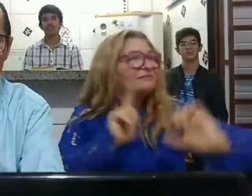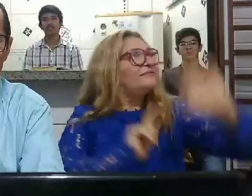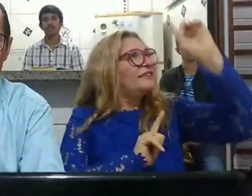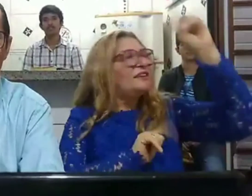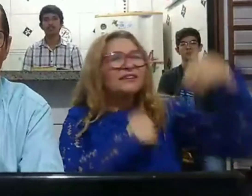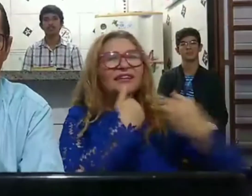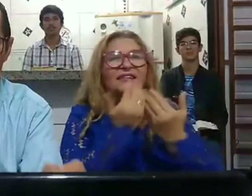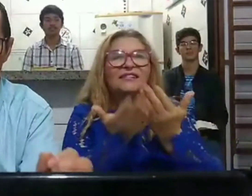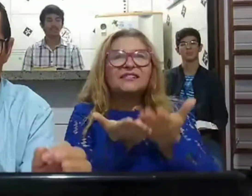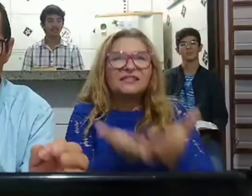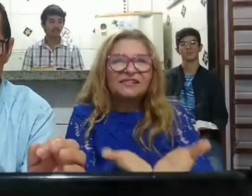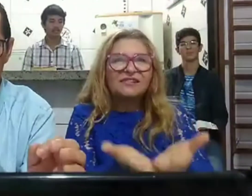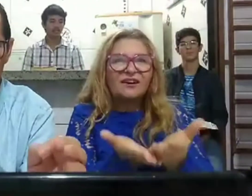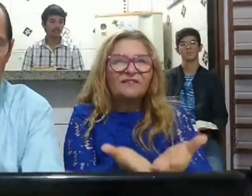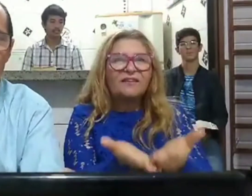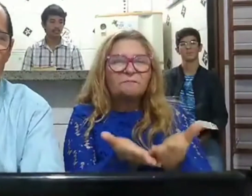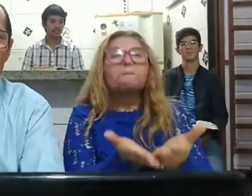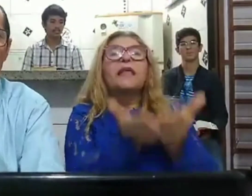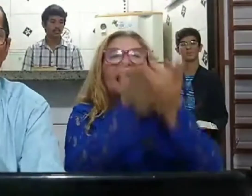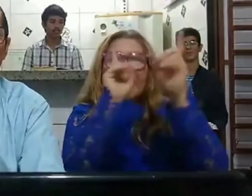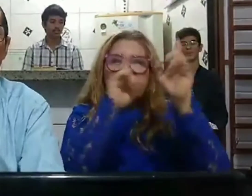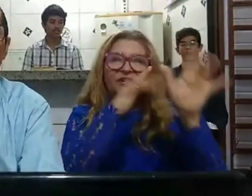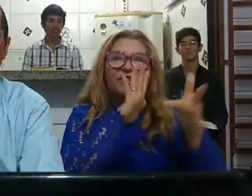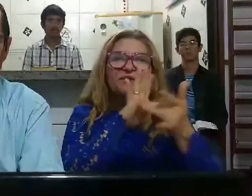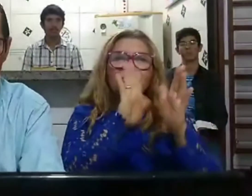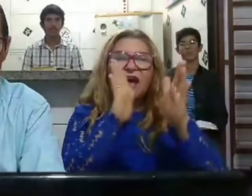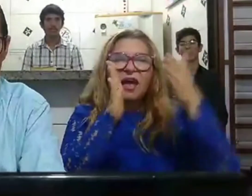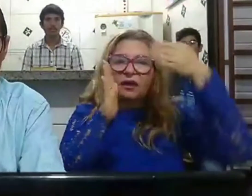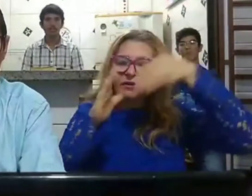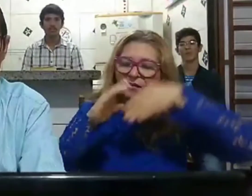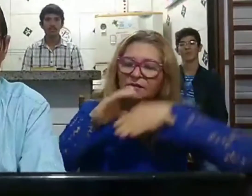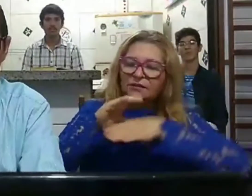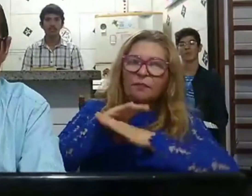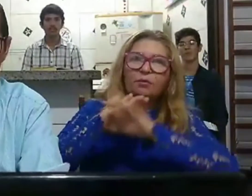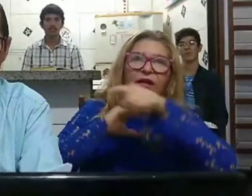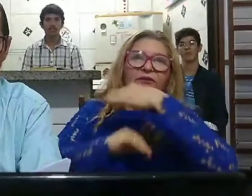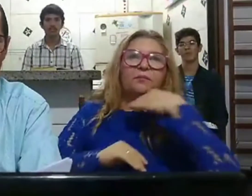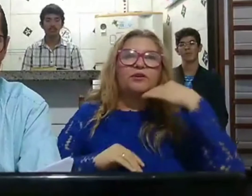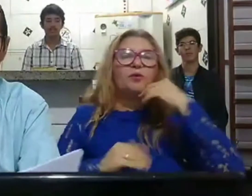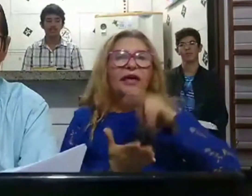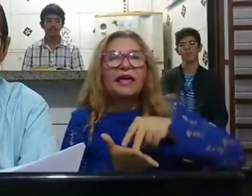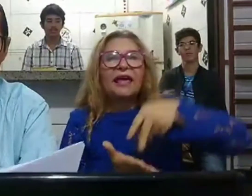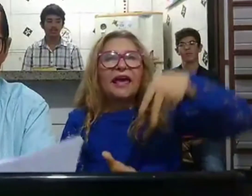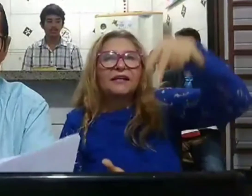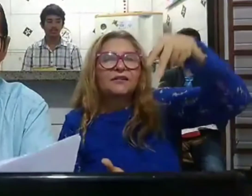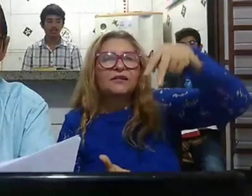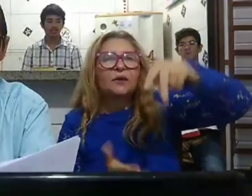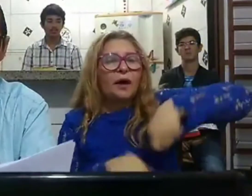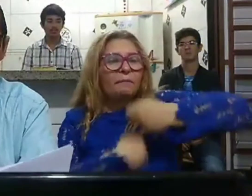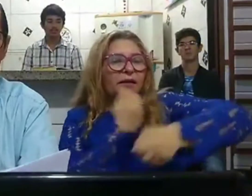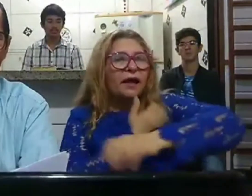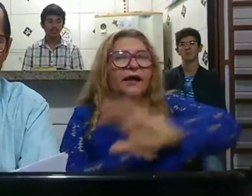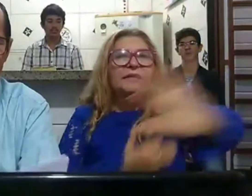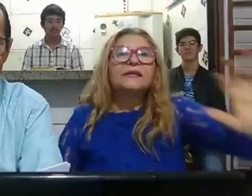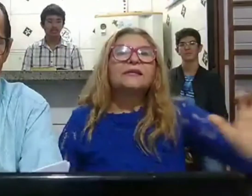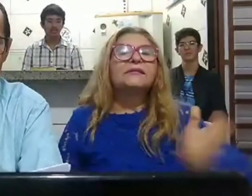aqui. É a obra de que ele morreu, foi sepultado e ressuscitou para salvar perfeita